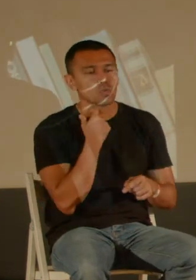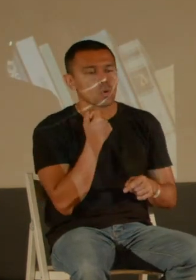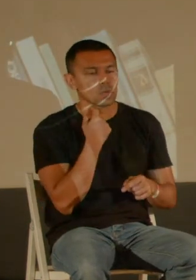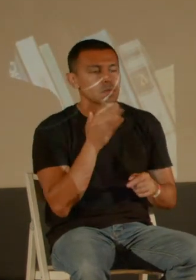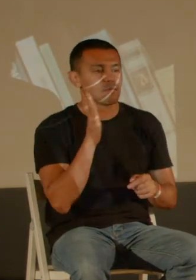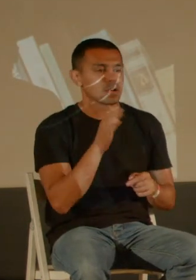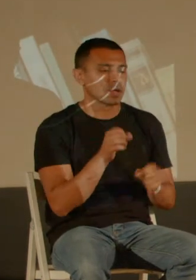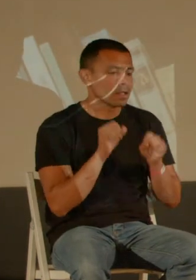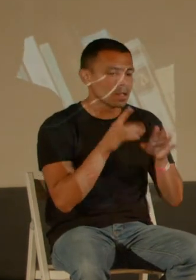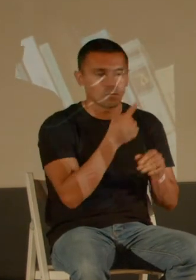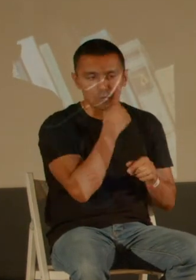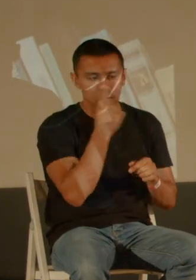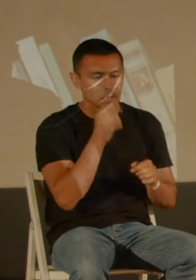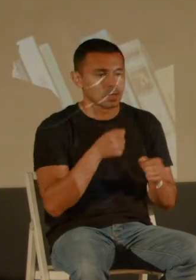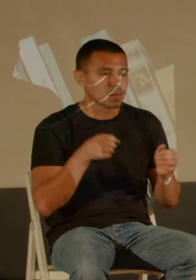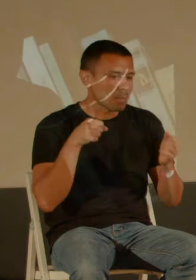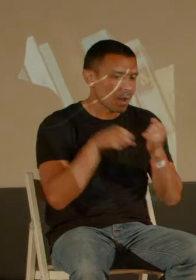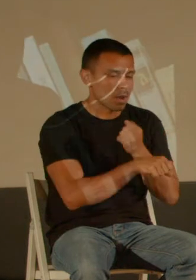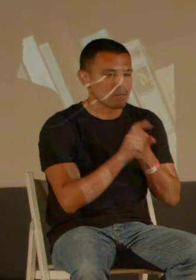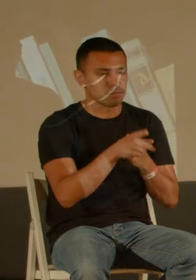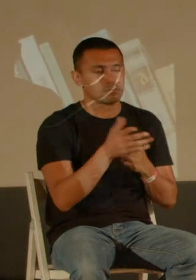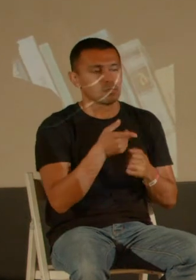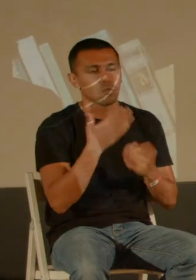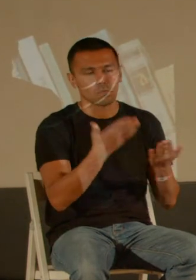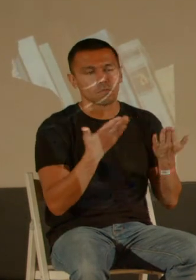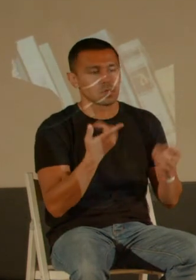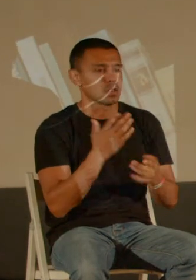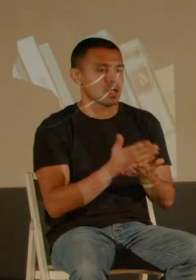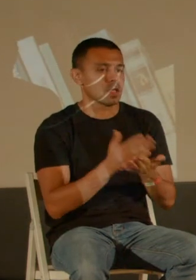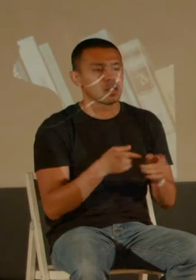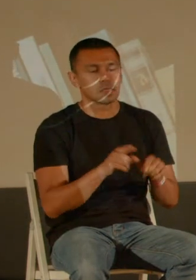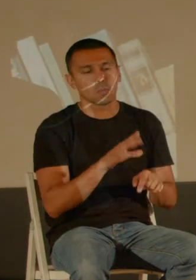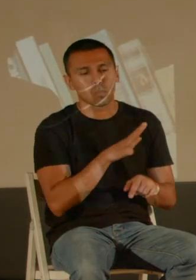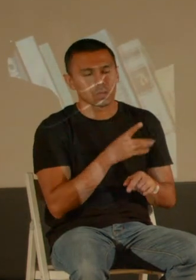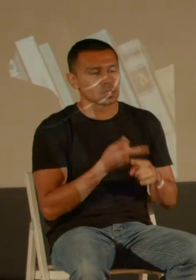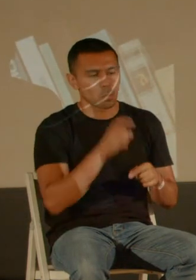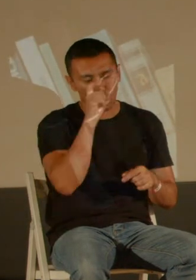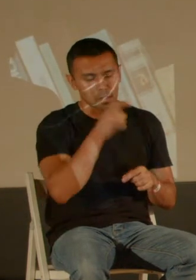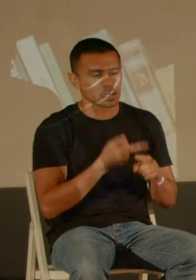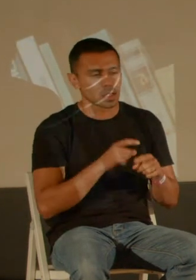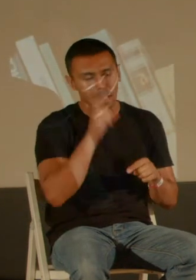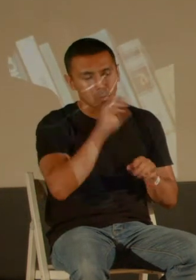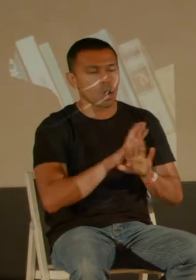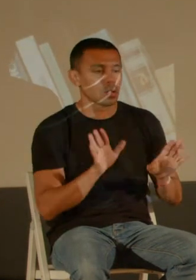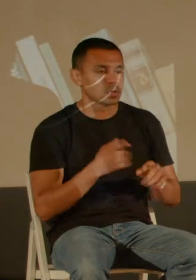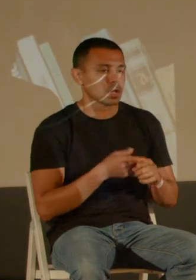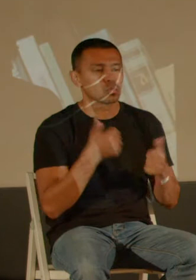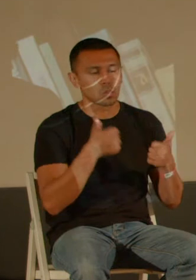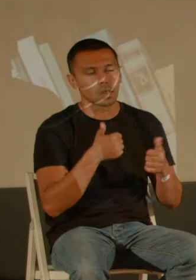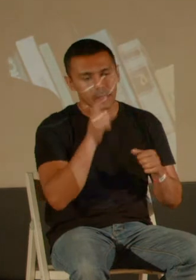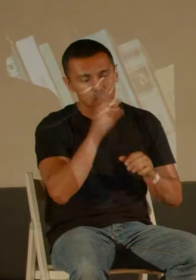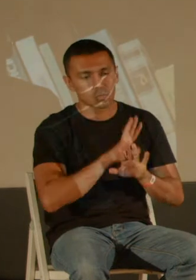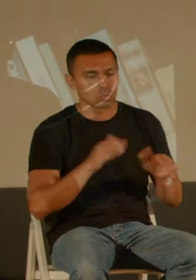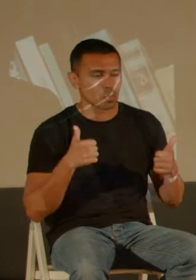алкоголізм кидають в очі і запихають вам його, і от він, от так було, так це погано, це непогано, це там добре,